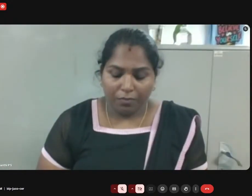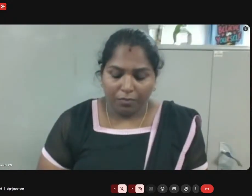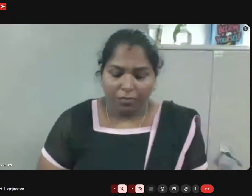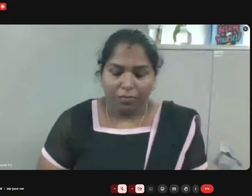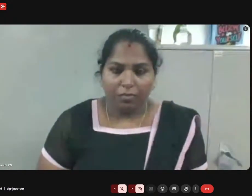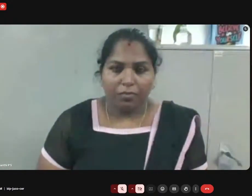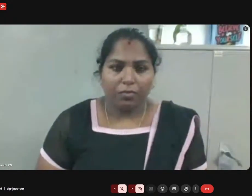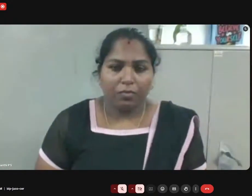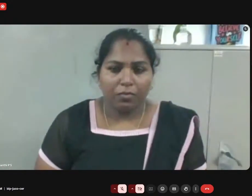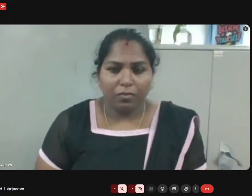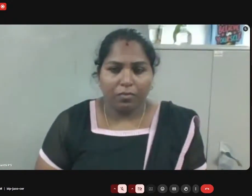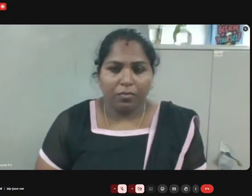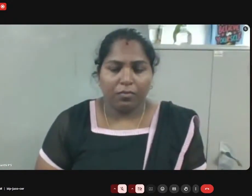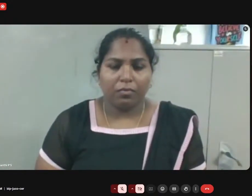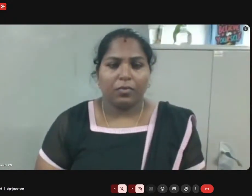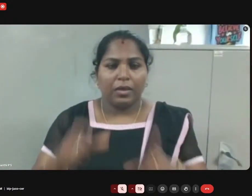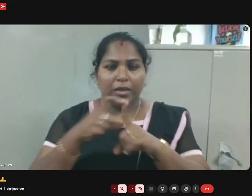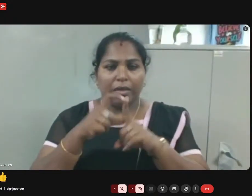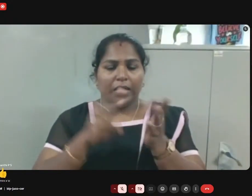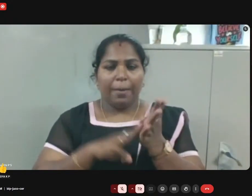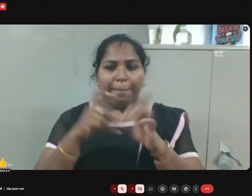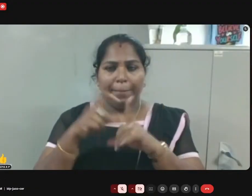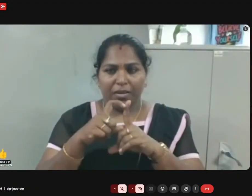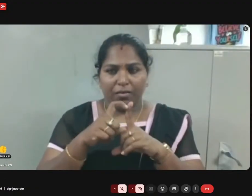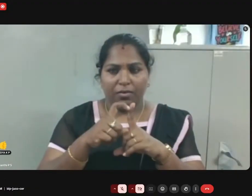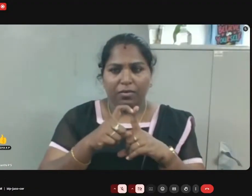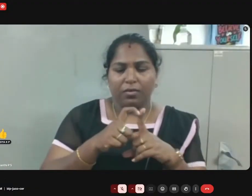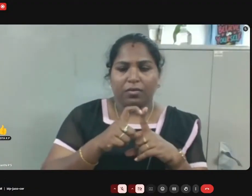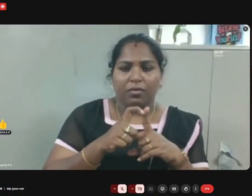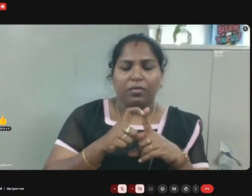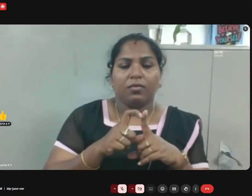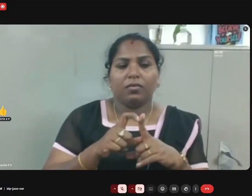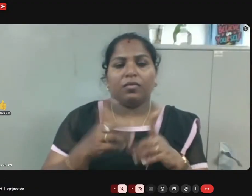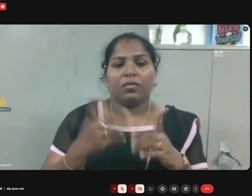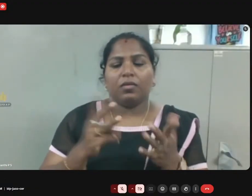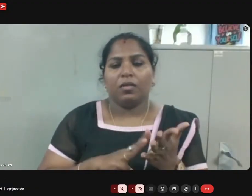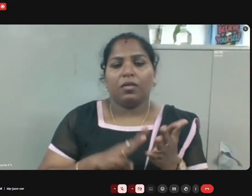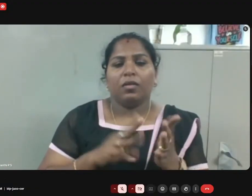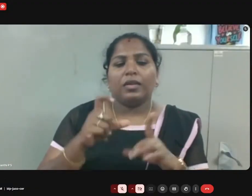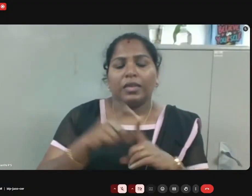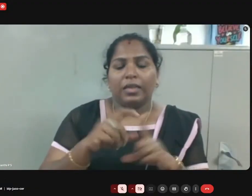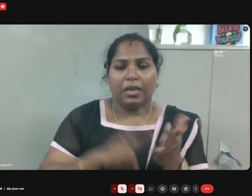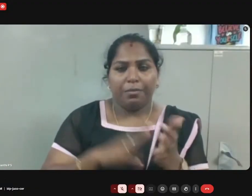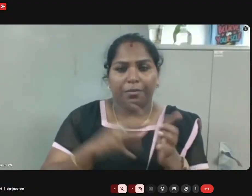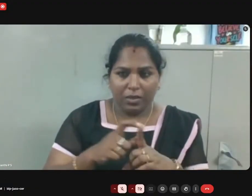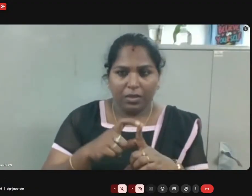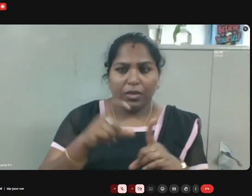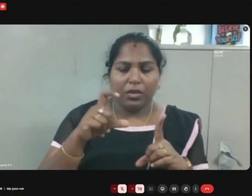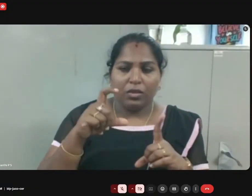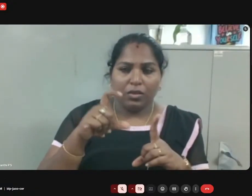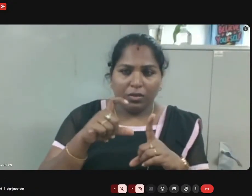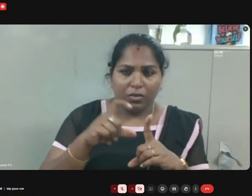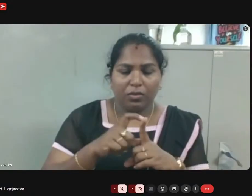DMD എന്ന് ചില ഇതിൽ കാണാം, അതെന്താണ്? DMD എന്ന് പറഞ്ഞാൽ ഡുഷീൻ മസ്കുലർ ഡിസ്ട്രോഫിയുടെ ഷോർട്ട് ഫോം ആണ്. ഡുഷീൻ